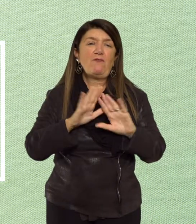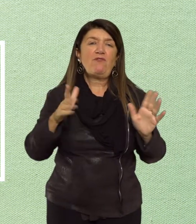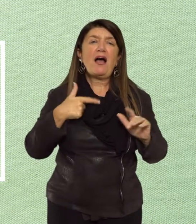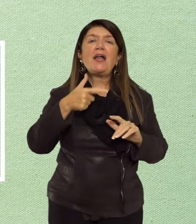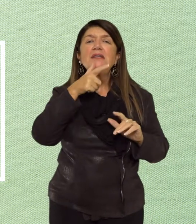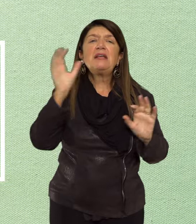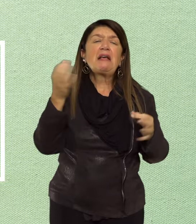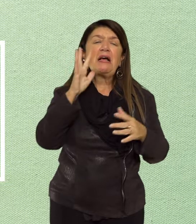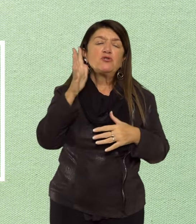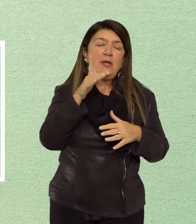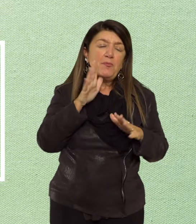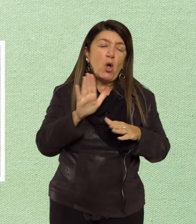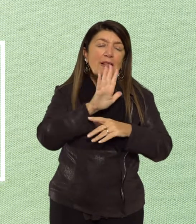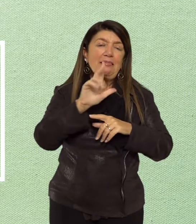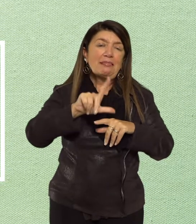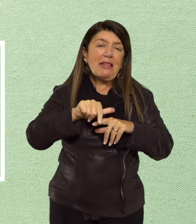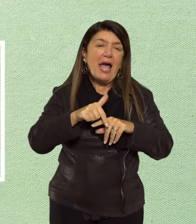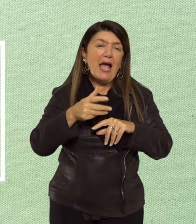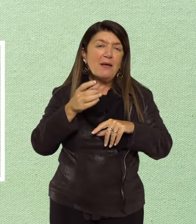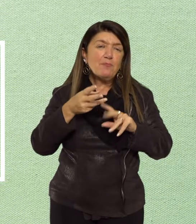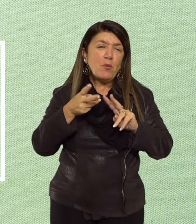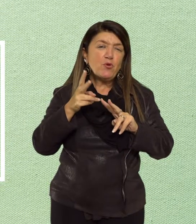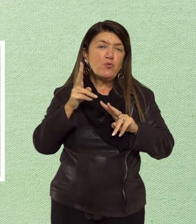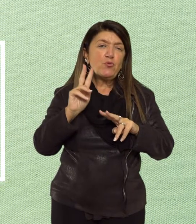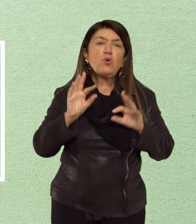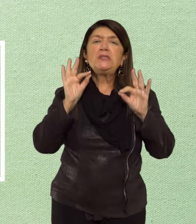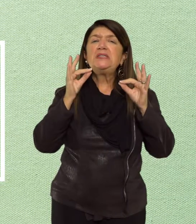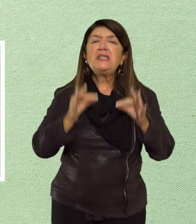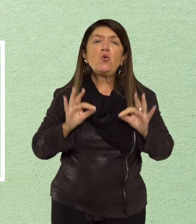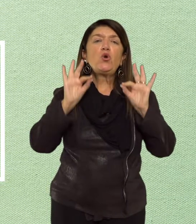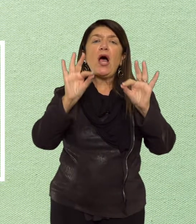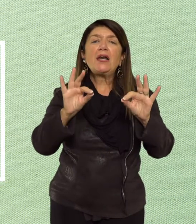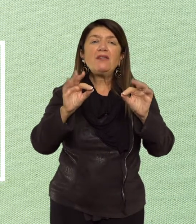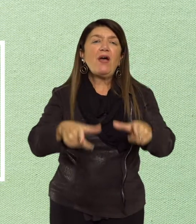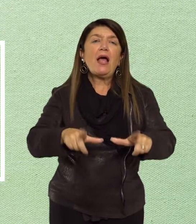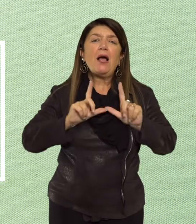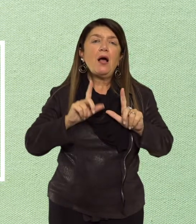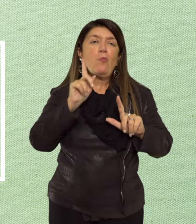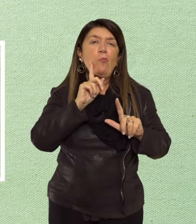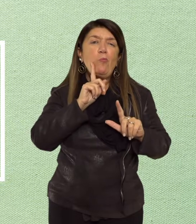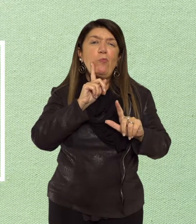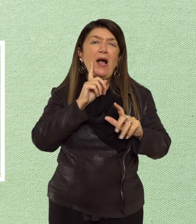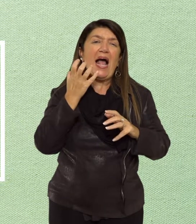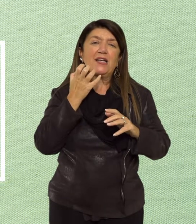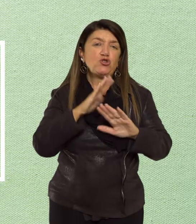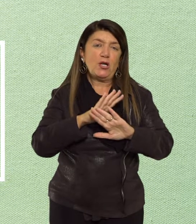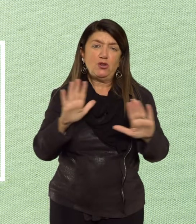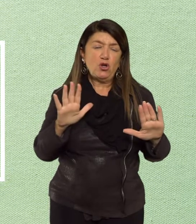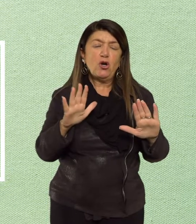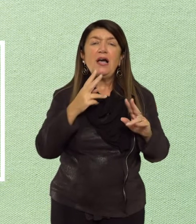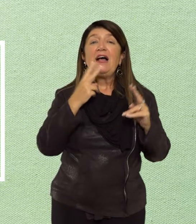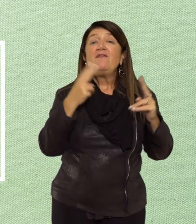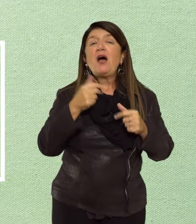che il mio miglior tempo, comunque sempre l'argento avrei vinto. Quindi insomma le gare erano tante, la tensione era